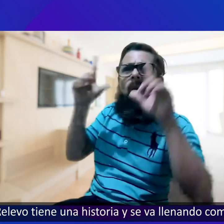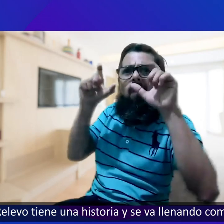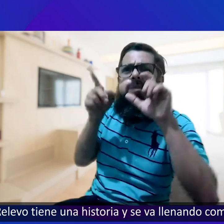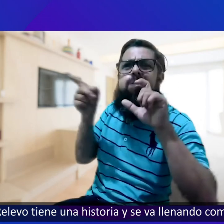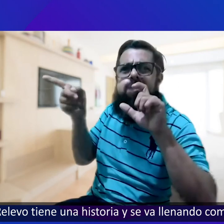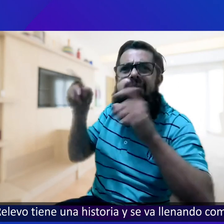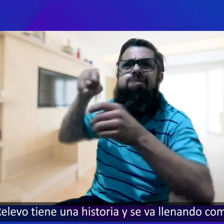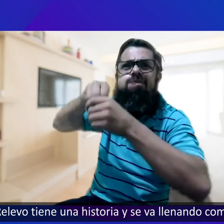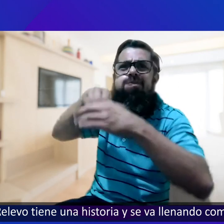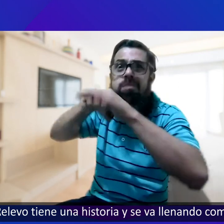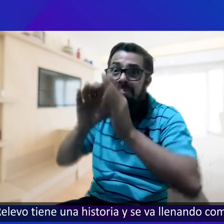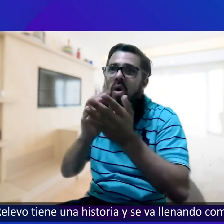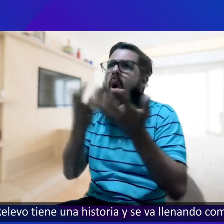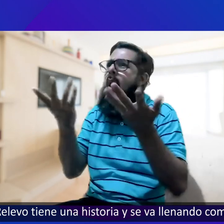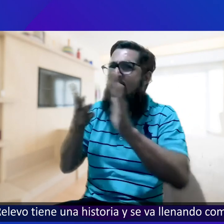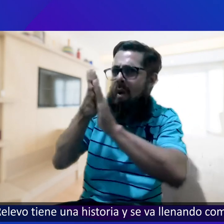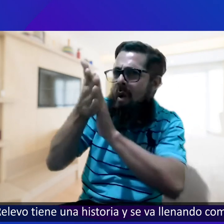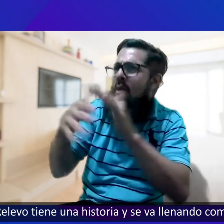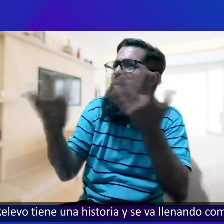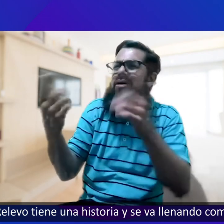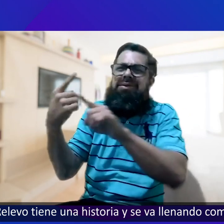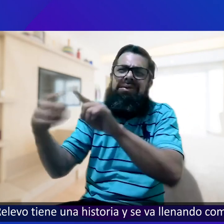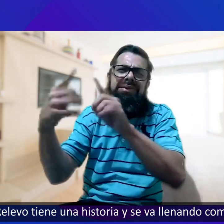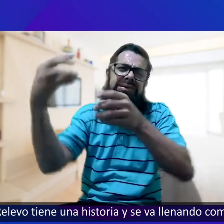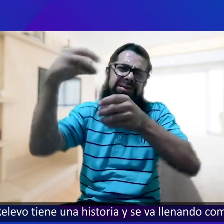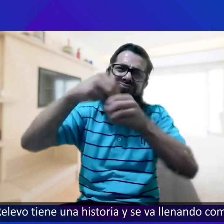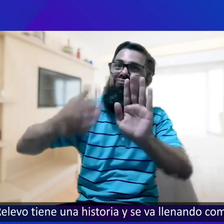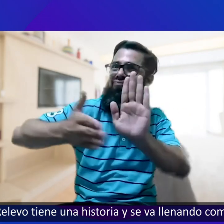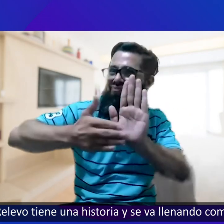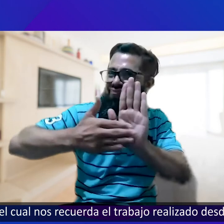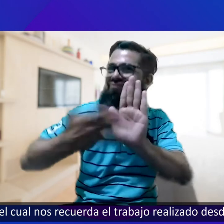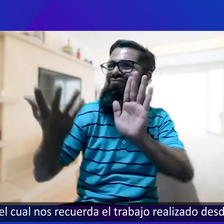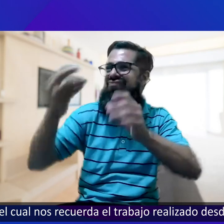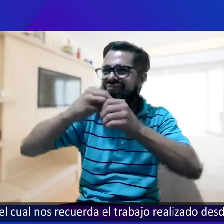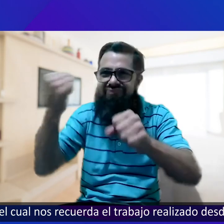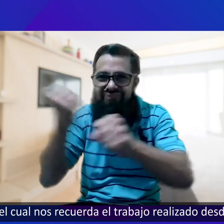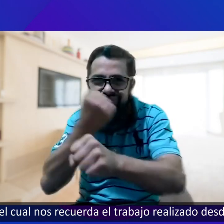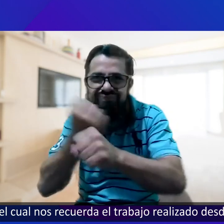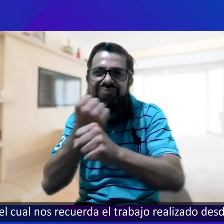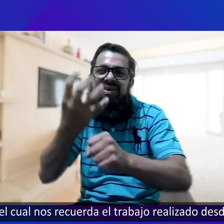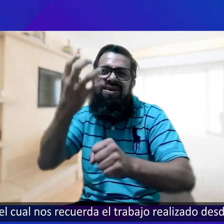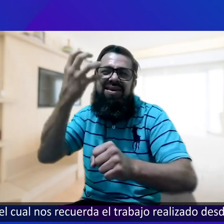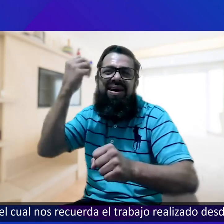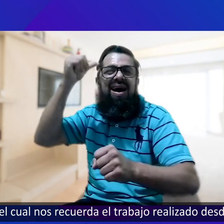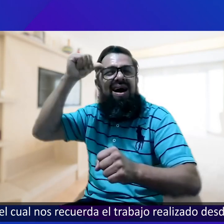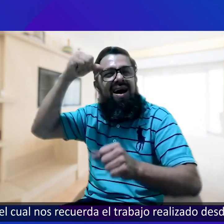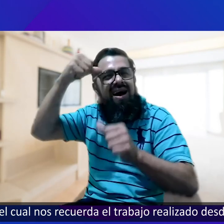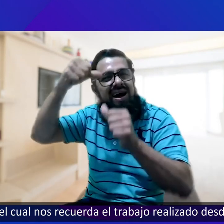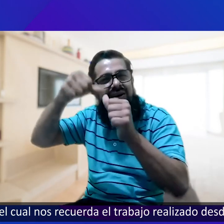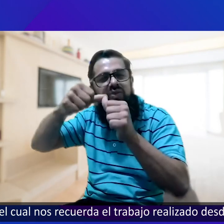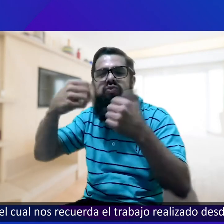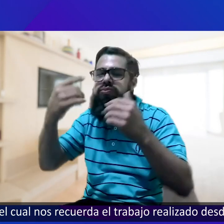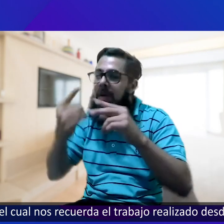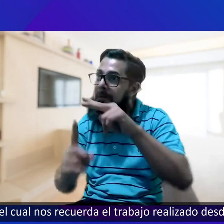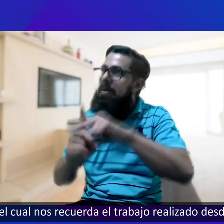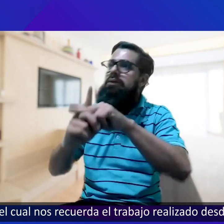Centro de relevo tiene una historia y se va llenando como un álbum fotográfico, el cual nos recuerda el trabajo realizado desde sus inicios, en